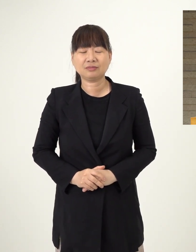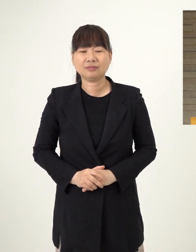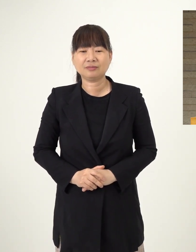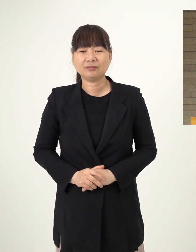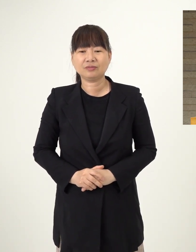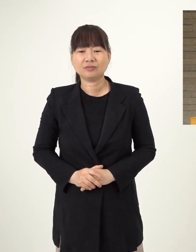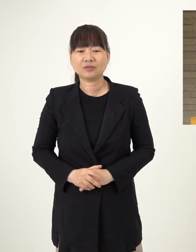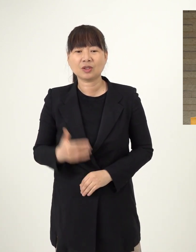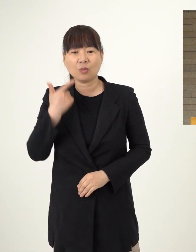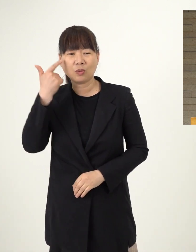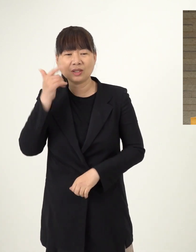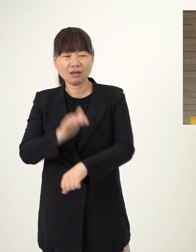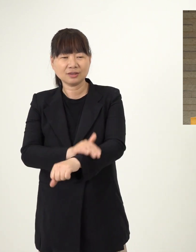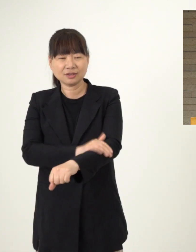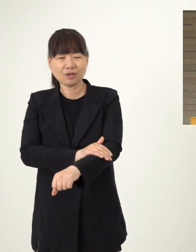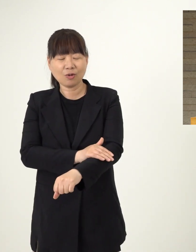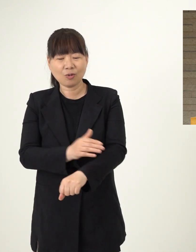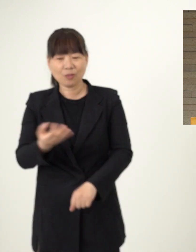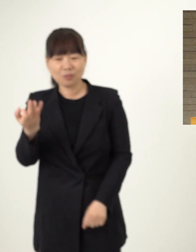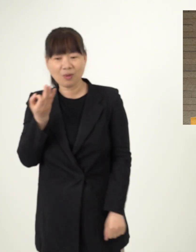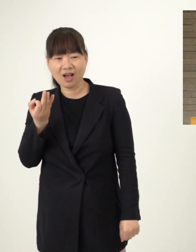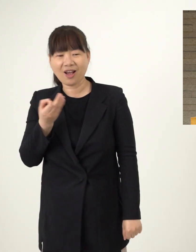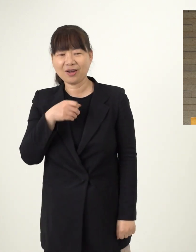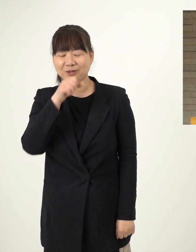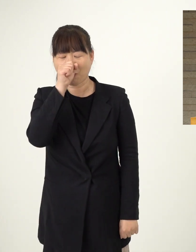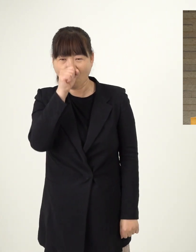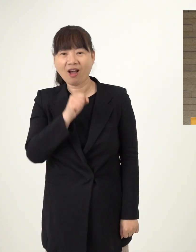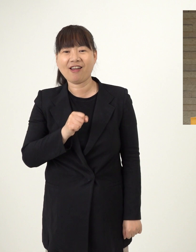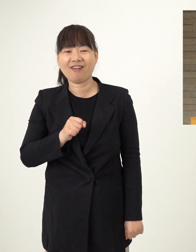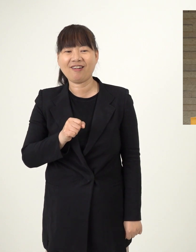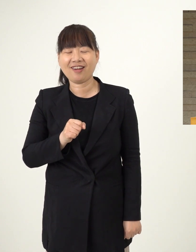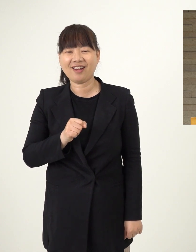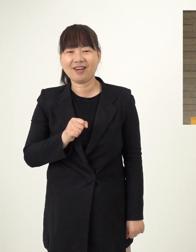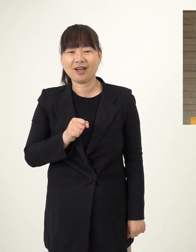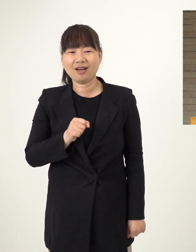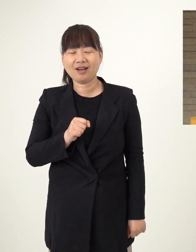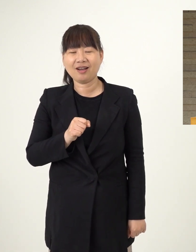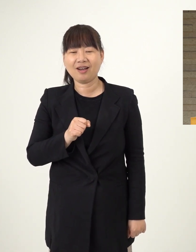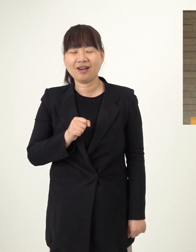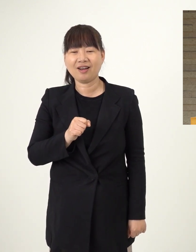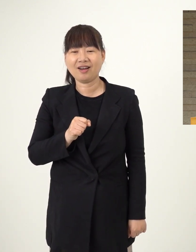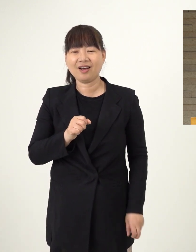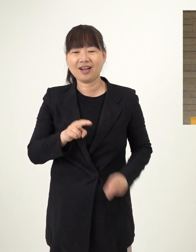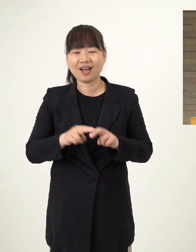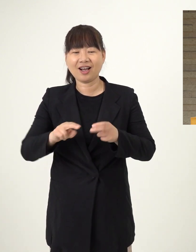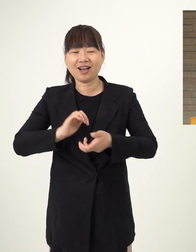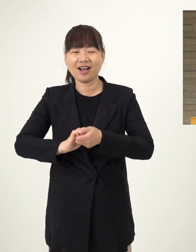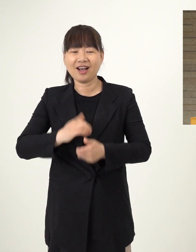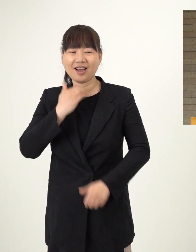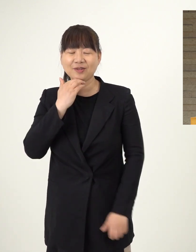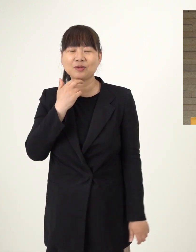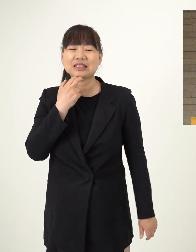아니, 목사란 직업이 얼마나 좋아요? 예? 정년도 길잖아요.